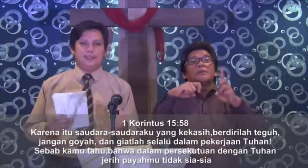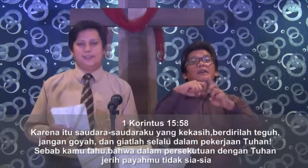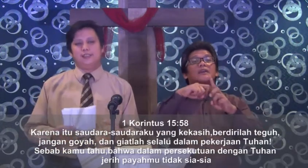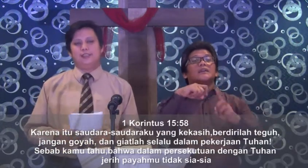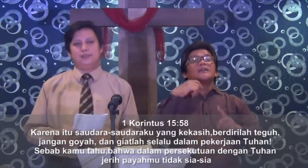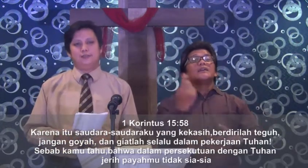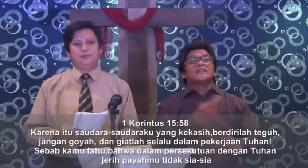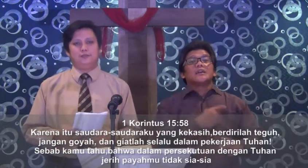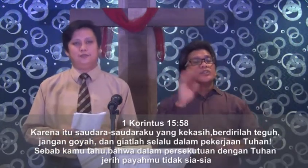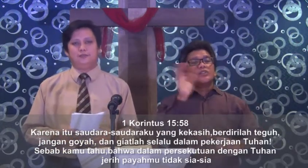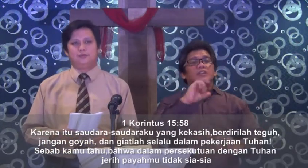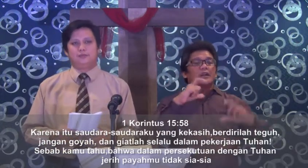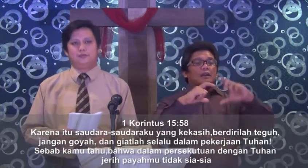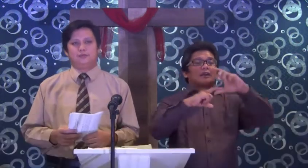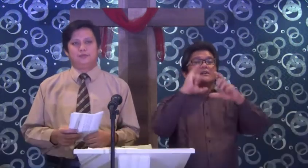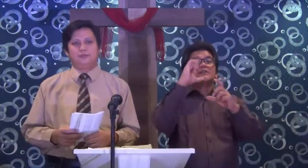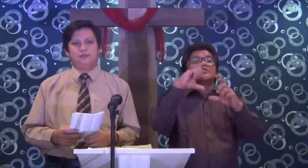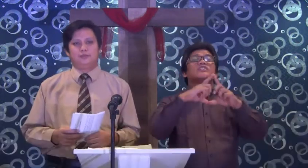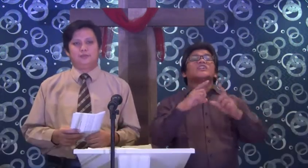tidak sia-sia.